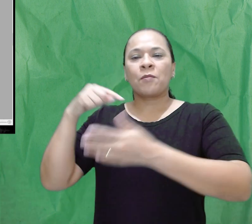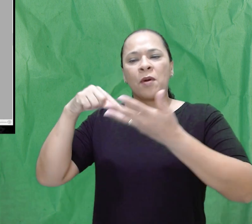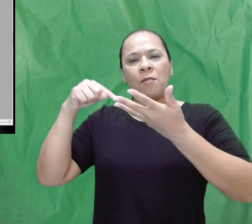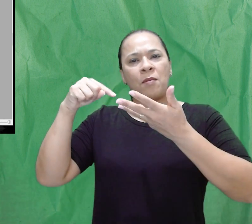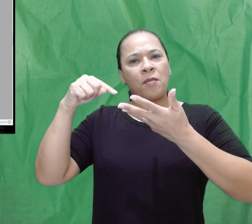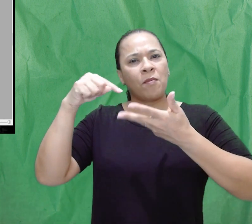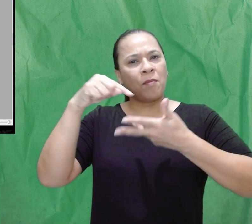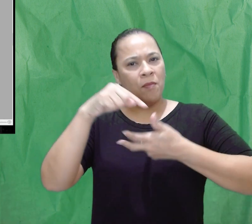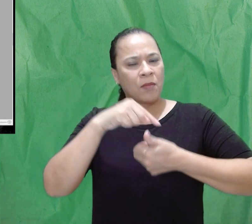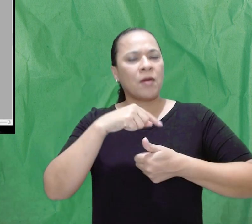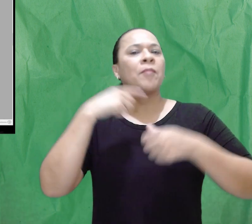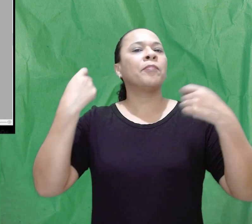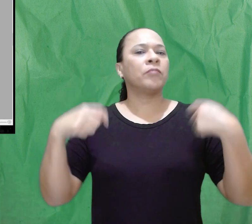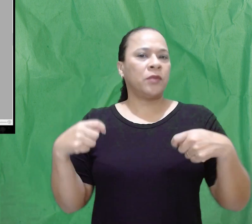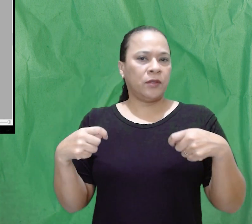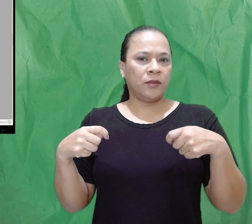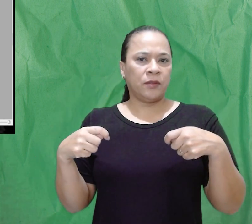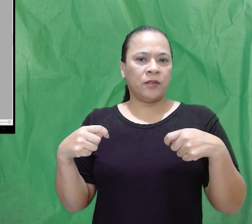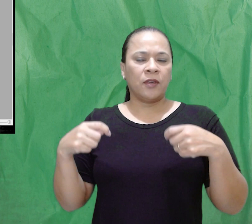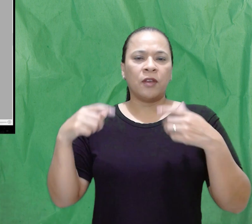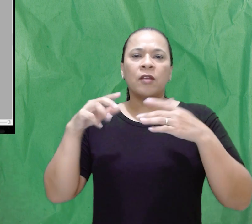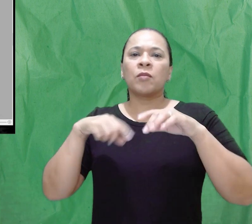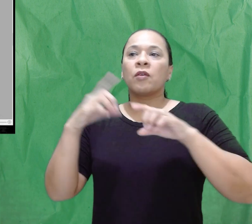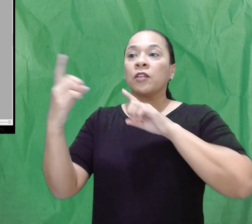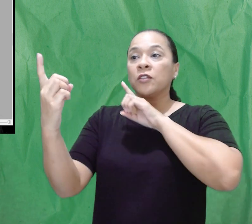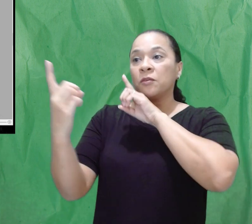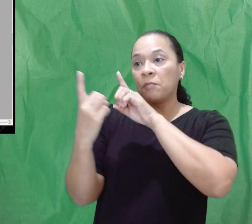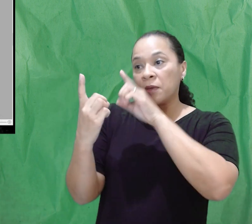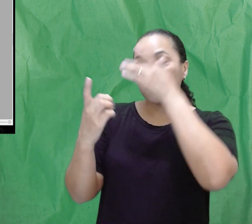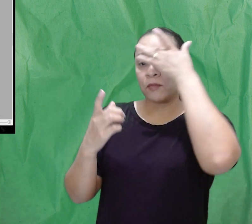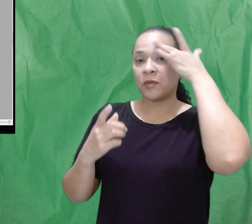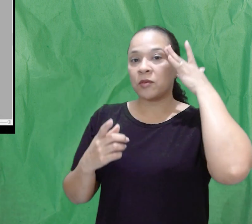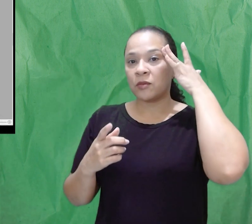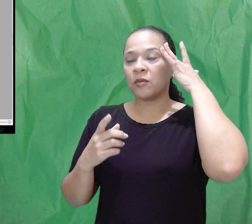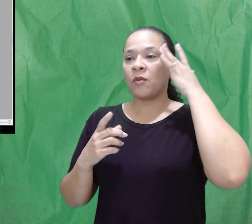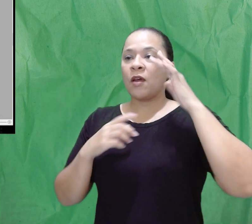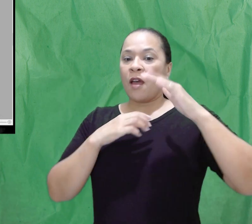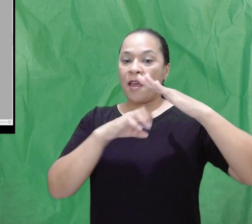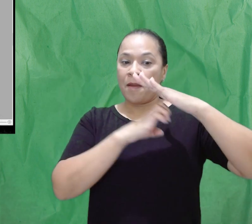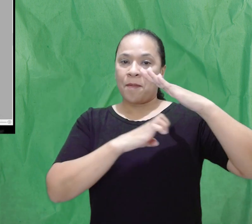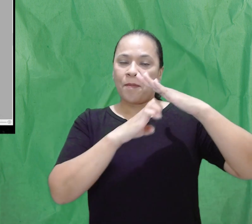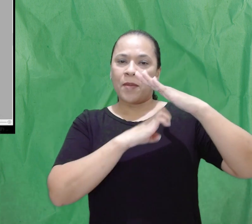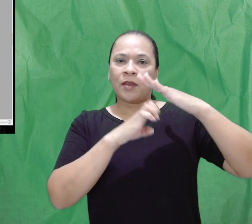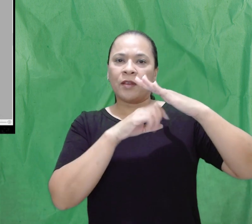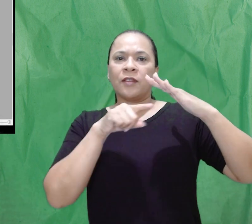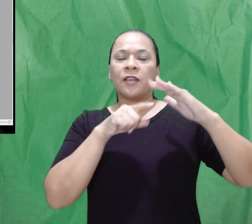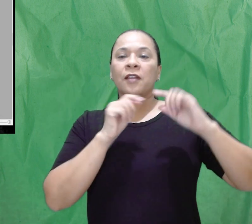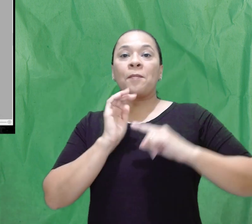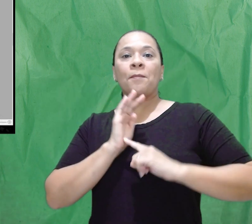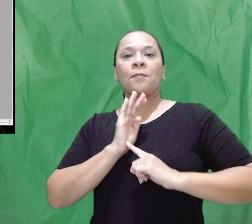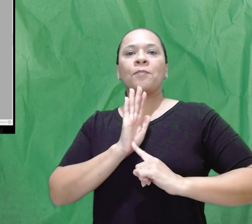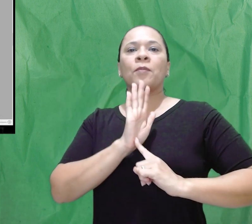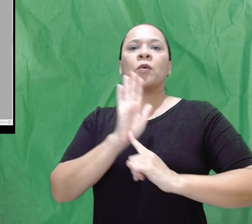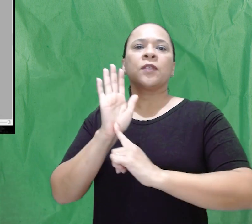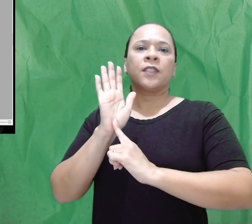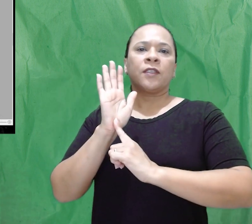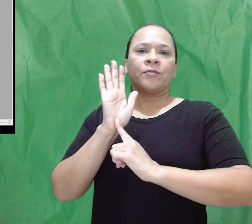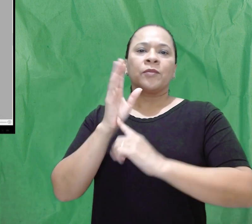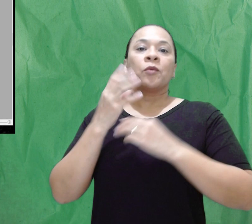forma como você atende a pessoa tem impacto diretamente na imagem da empresa e principalmente,